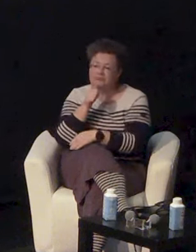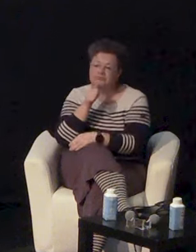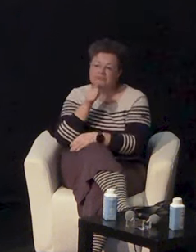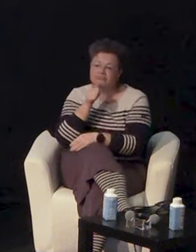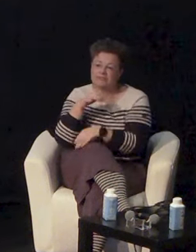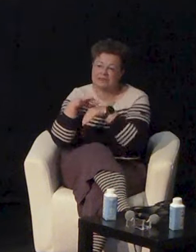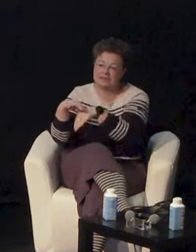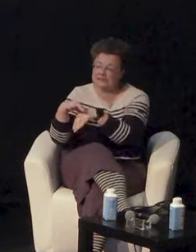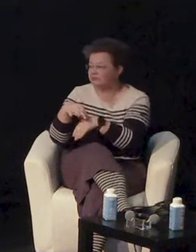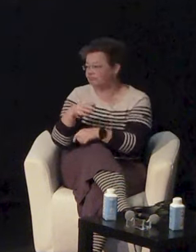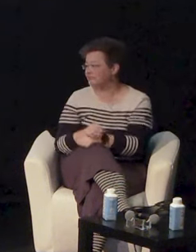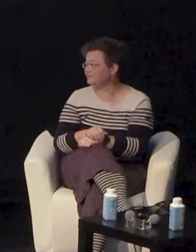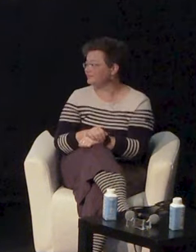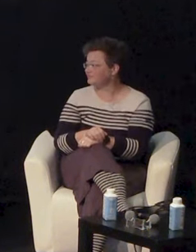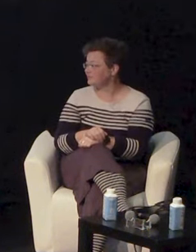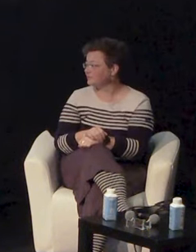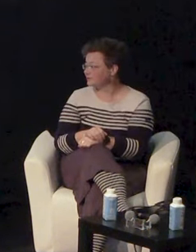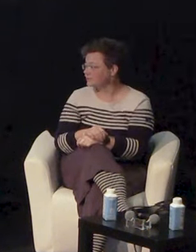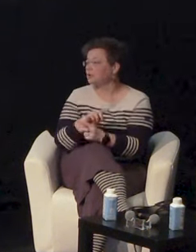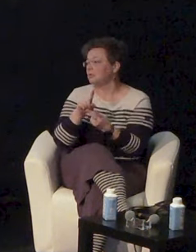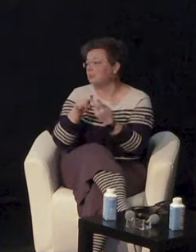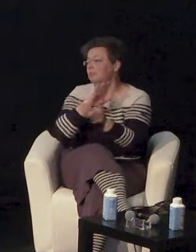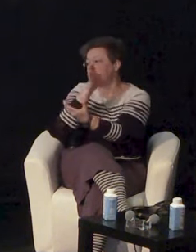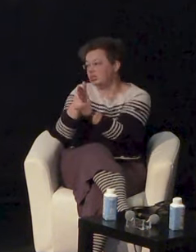médiateur culturel dans un musée. Je suis guide.